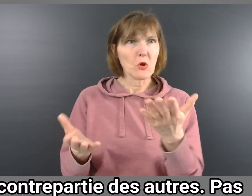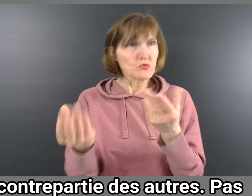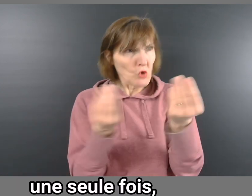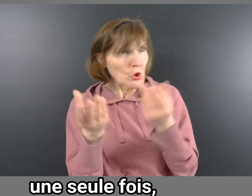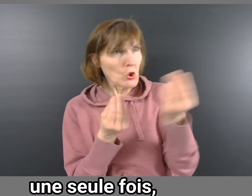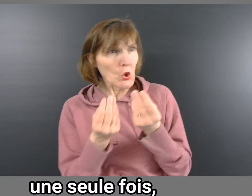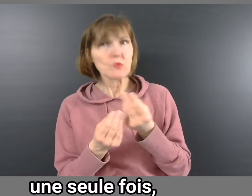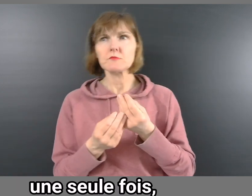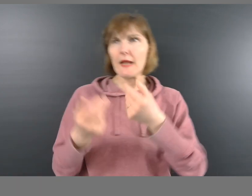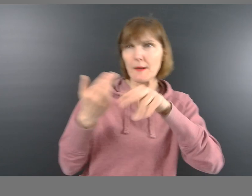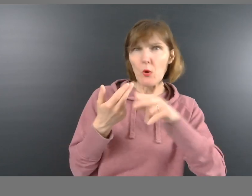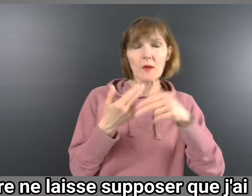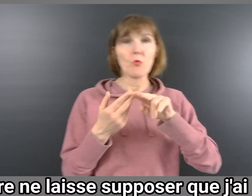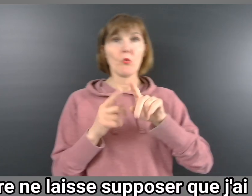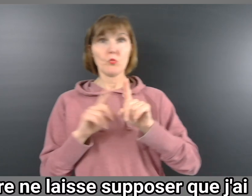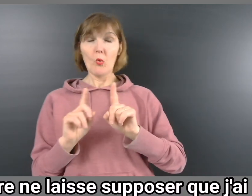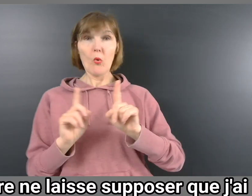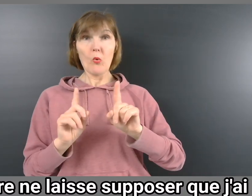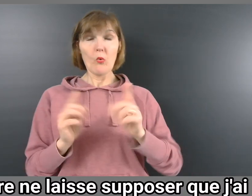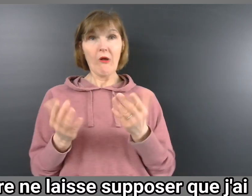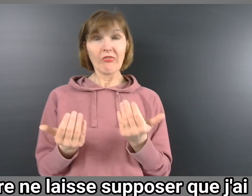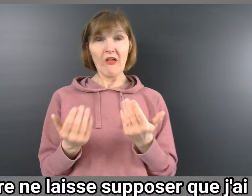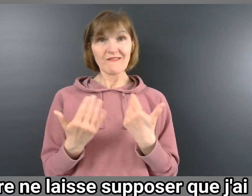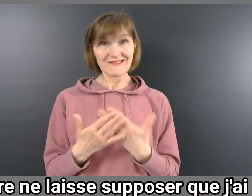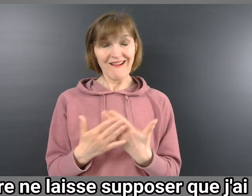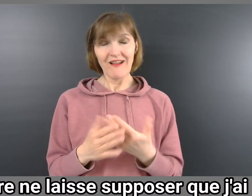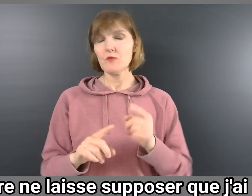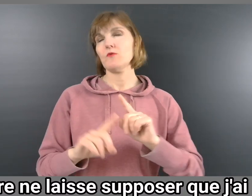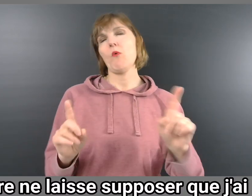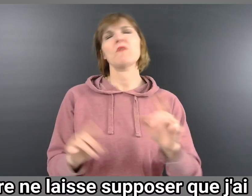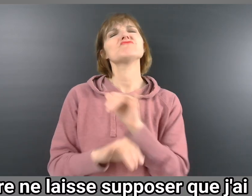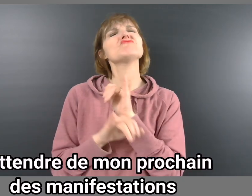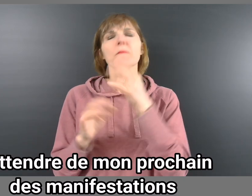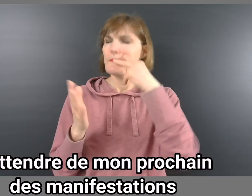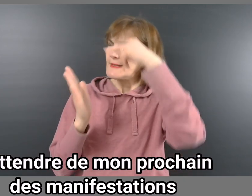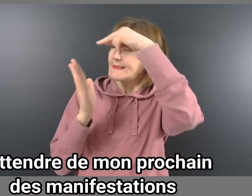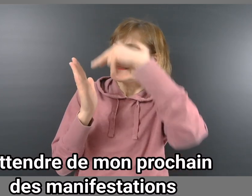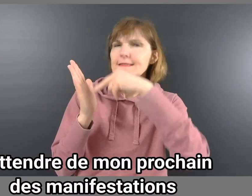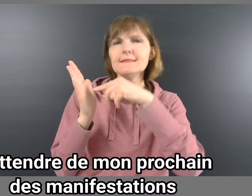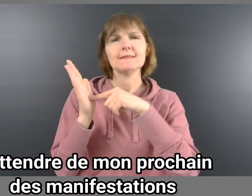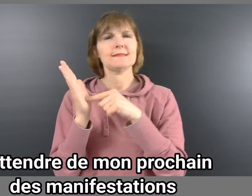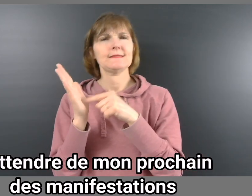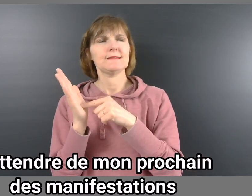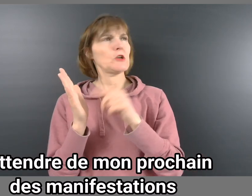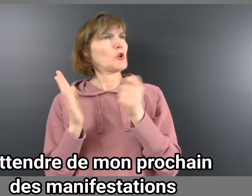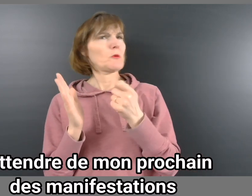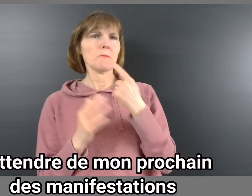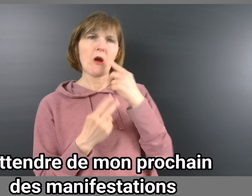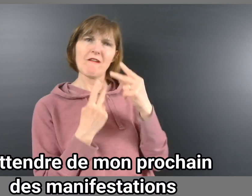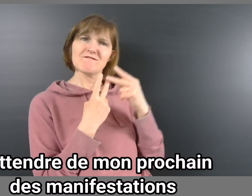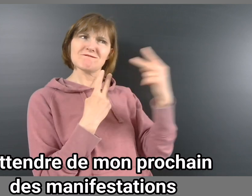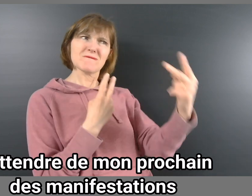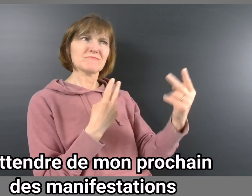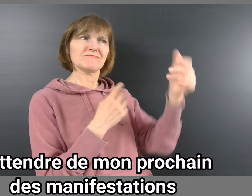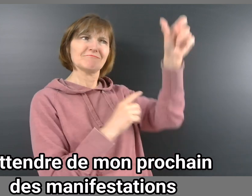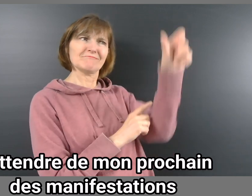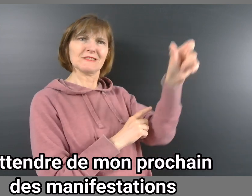une seule fois, l'Écriture ne laisse supposer que j'ai à attendre de mon prochain des manifestations